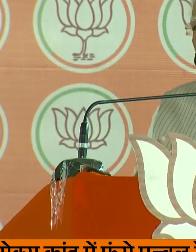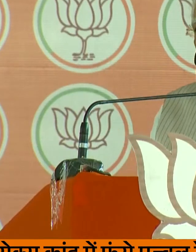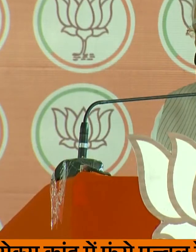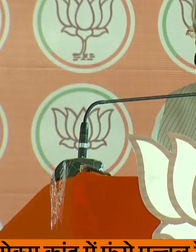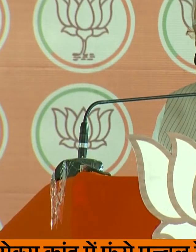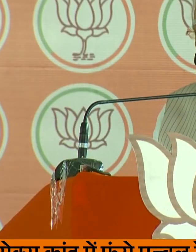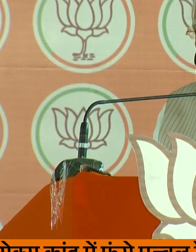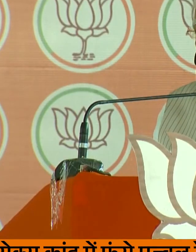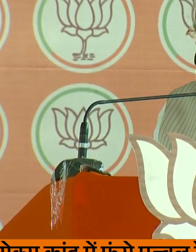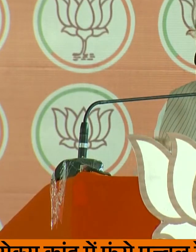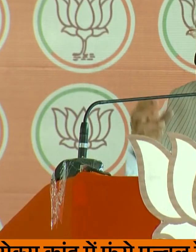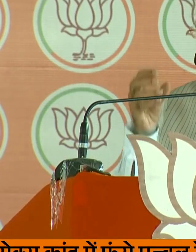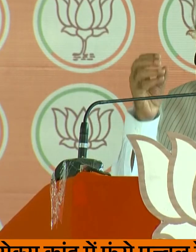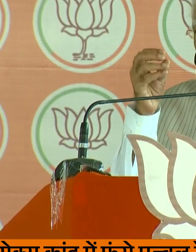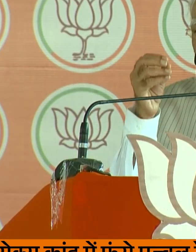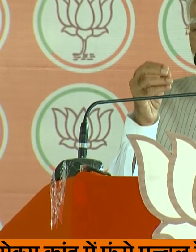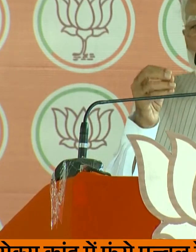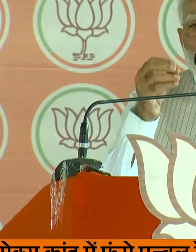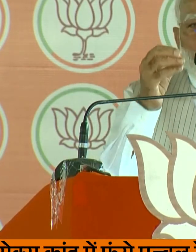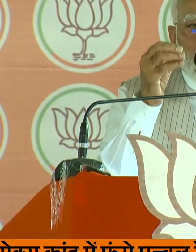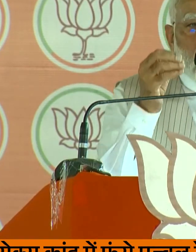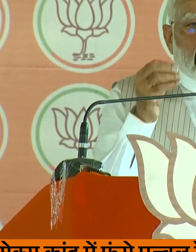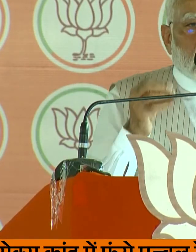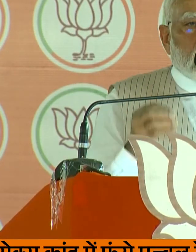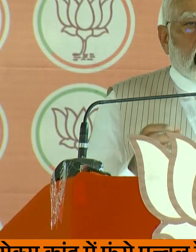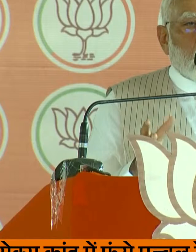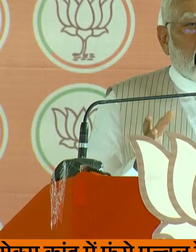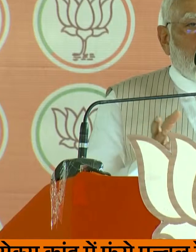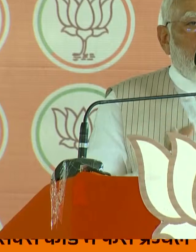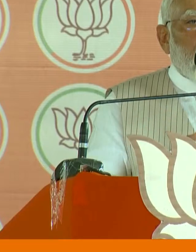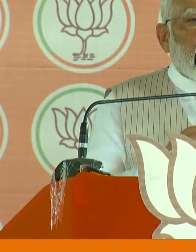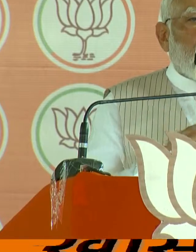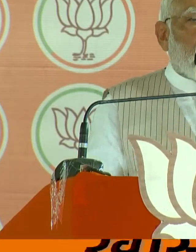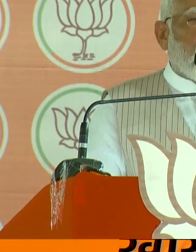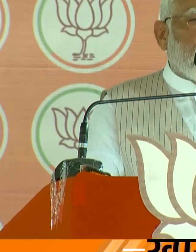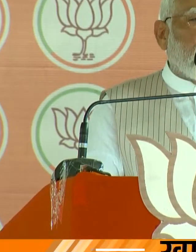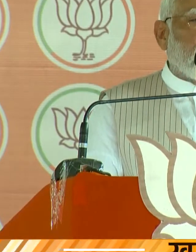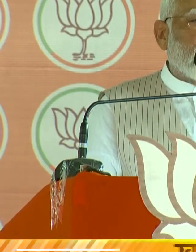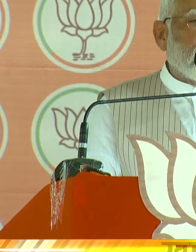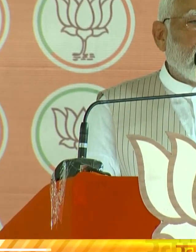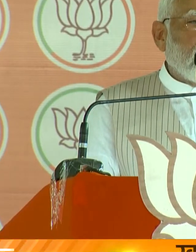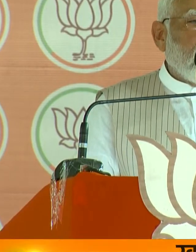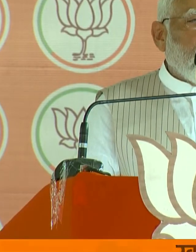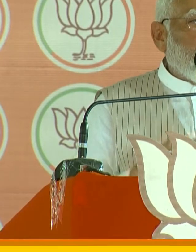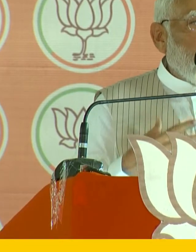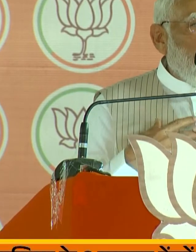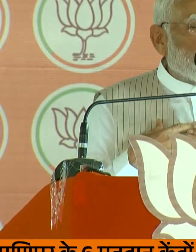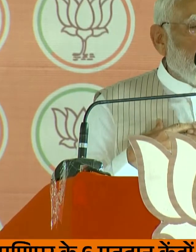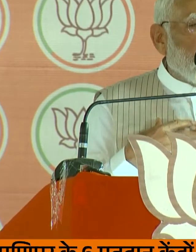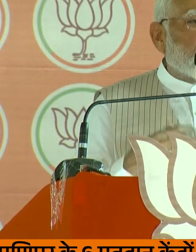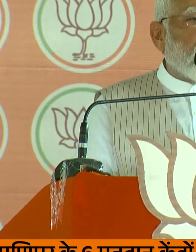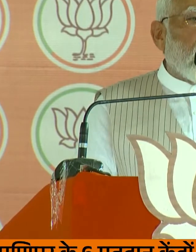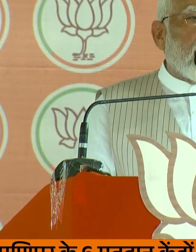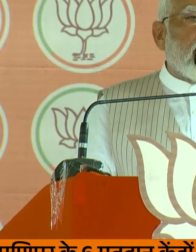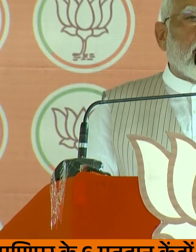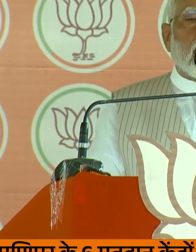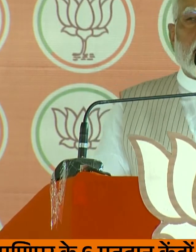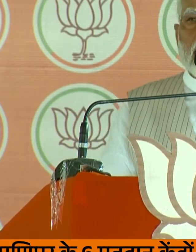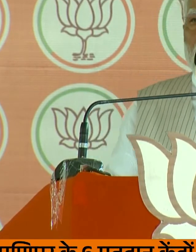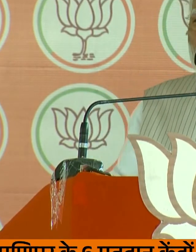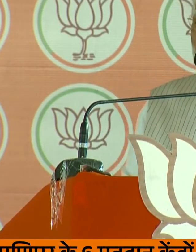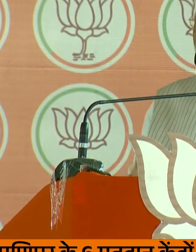है, जिंदगी भर मेहनत करके जो कमाया है, और आपकी इच्छा